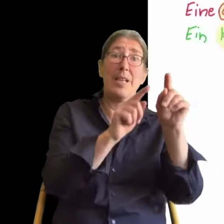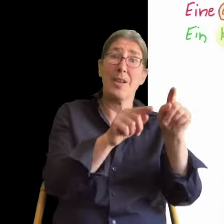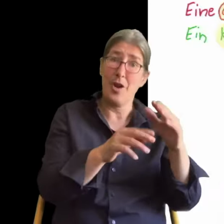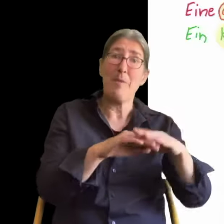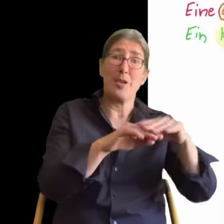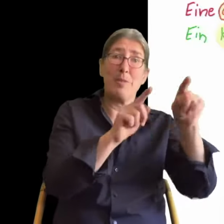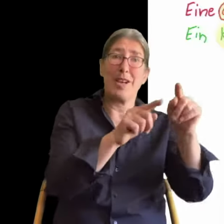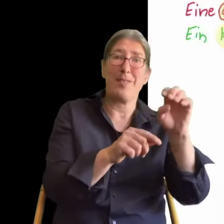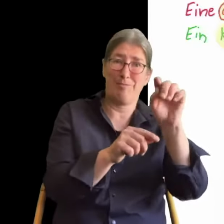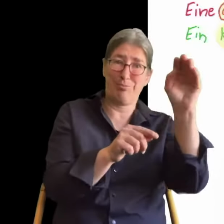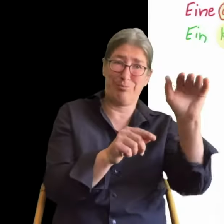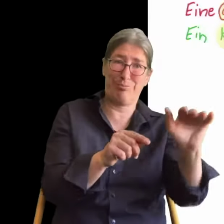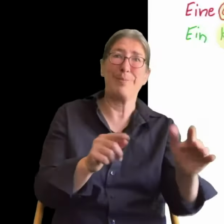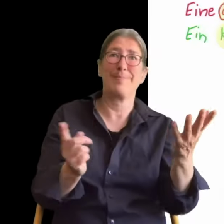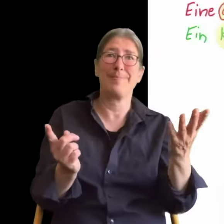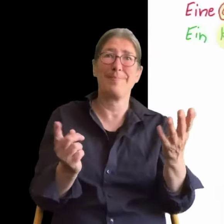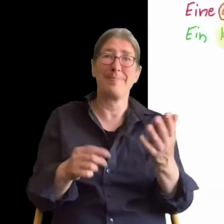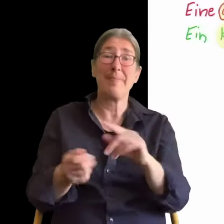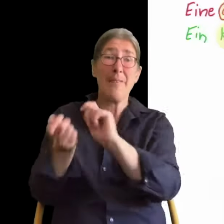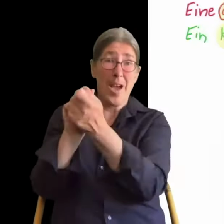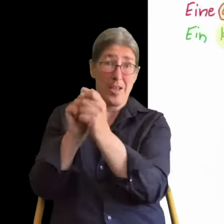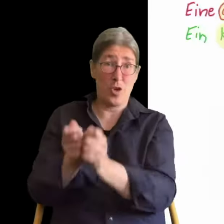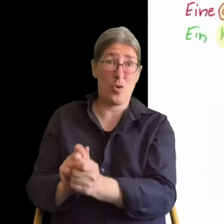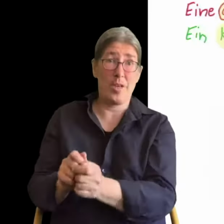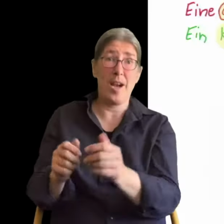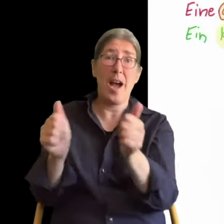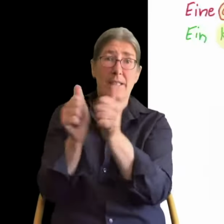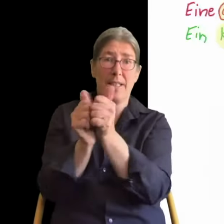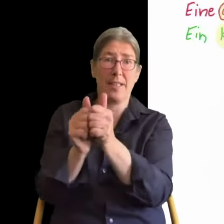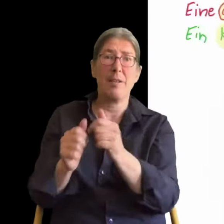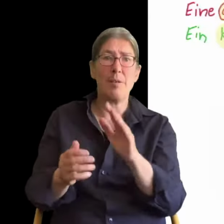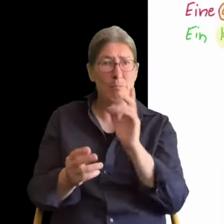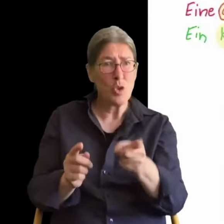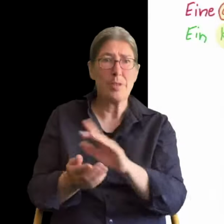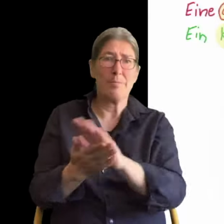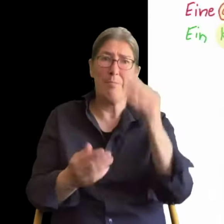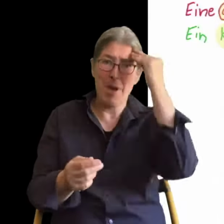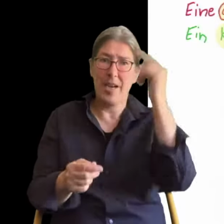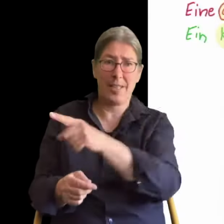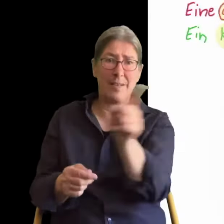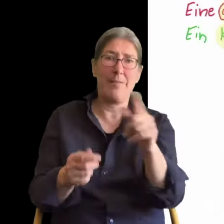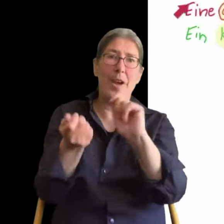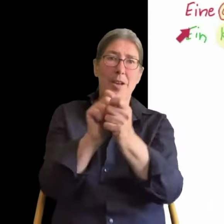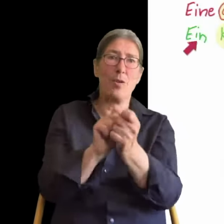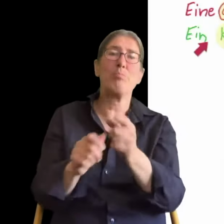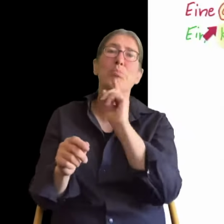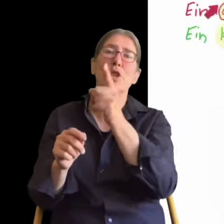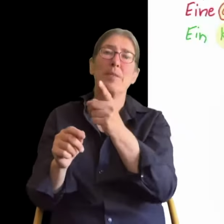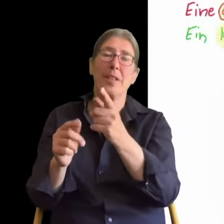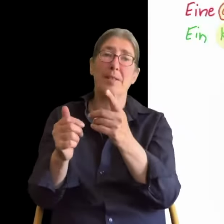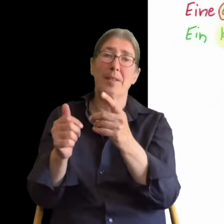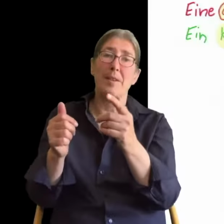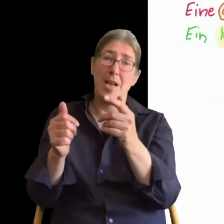ein im Akkusativ. Das sind Veränderungen von den Artikeln, die ihr euch einfach merken müsst. Veränderungen in den bestimmten Artikeln